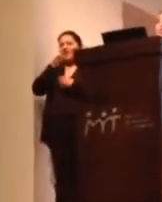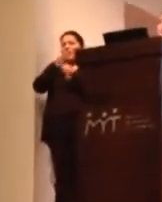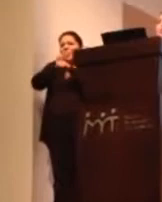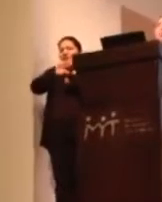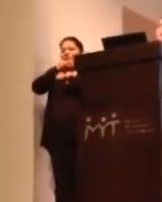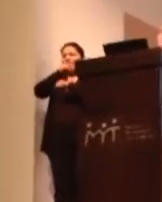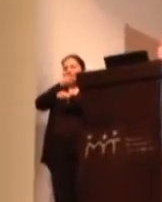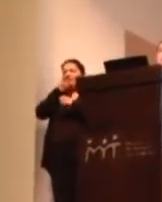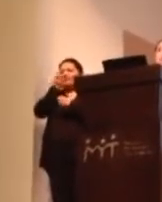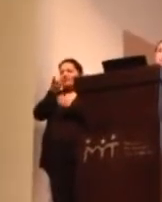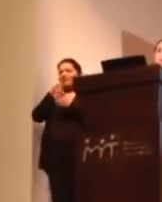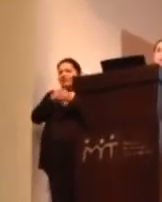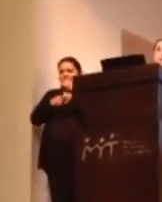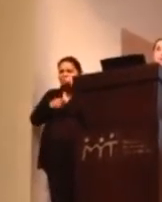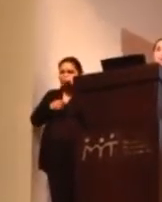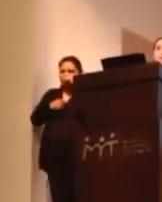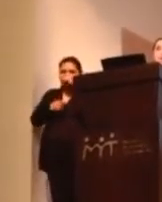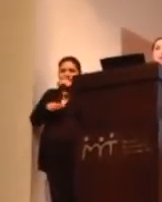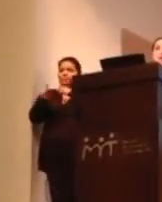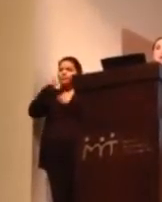Verdaderamente no lo puede hacer.